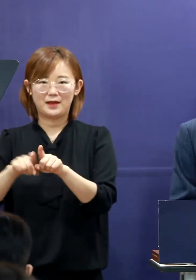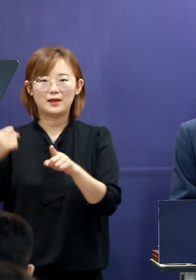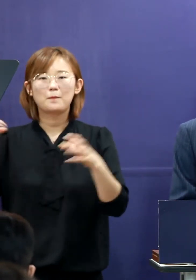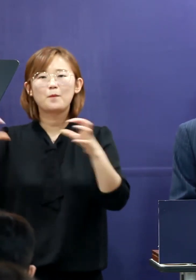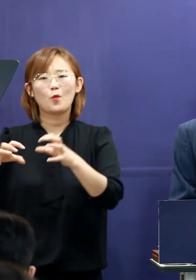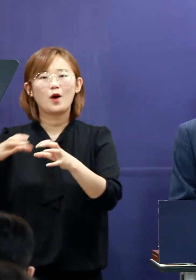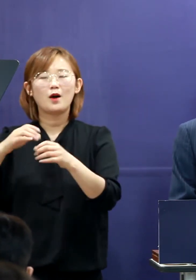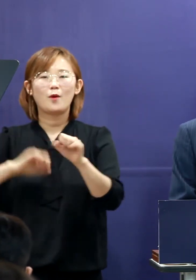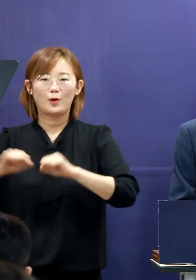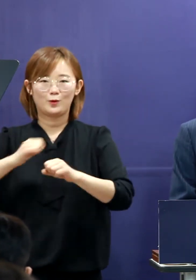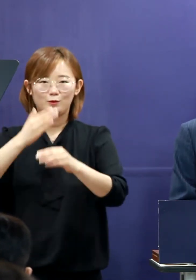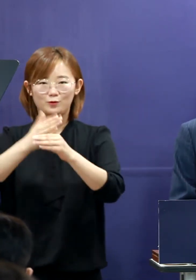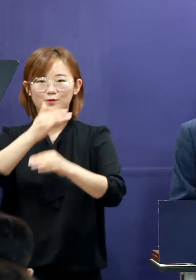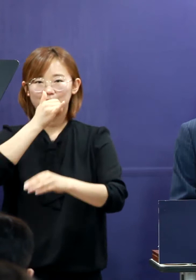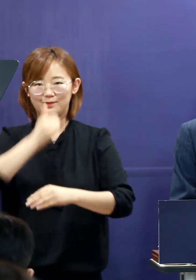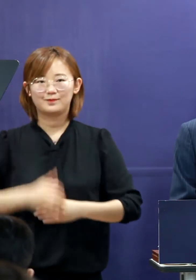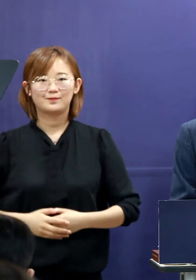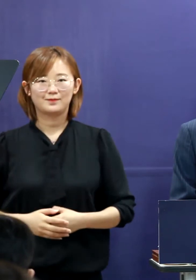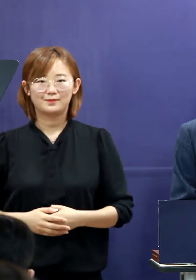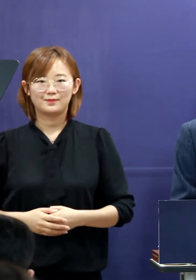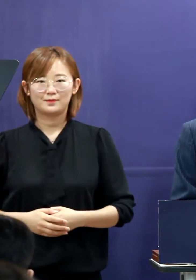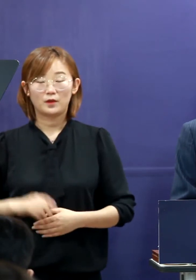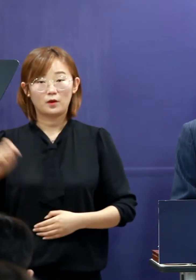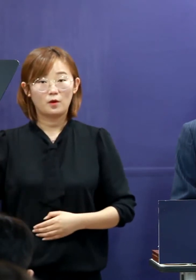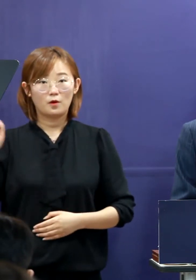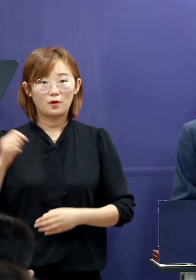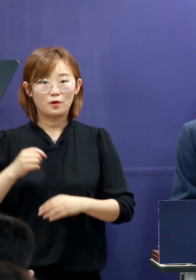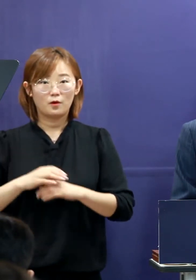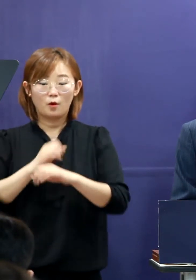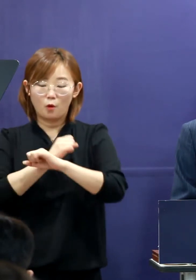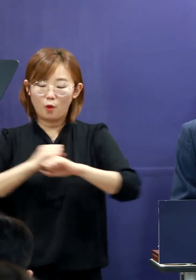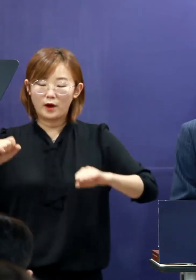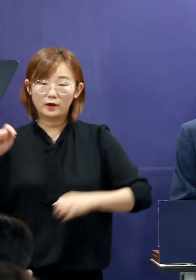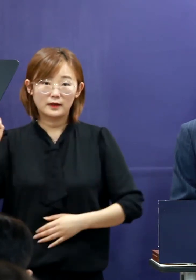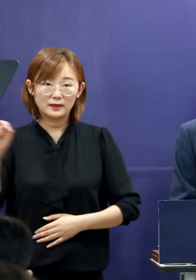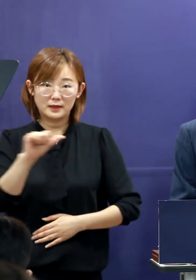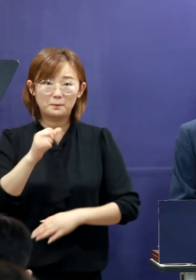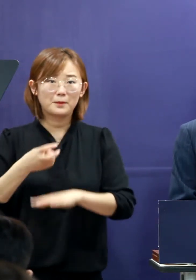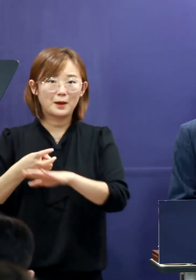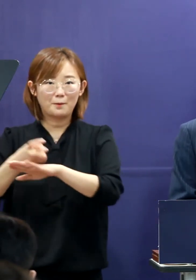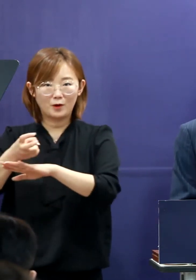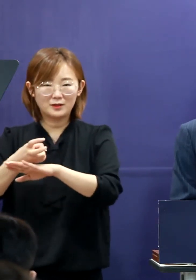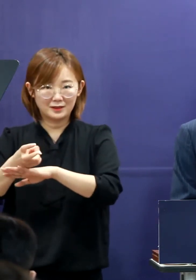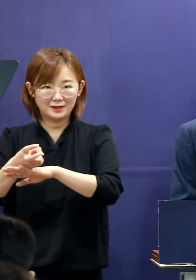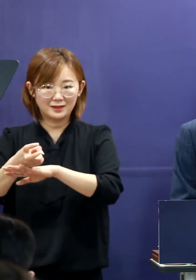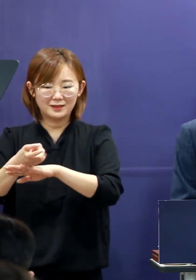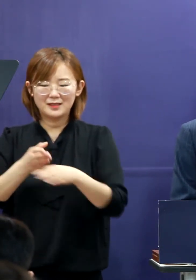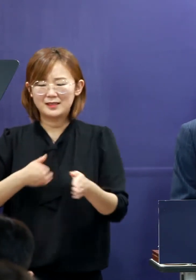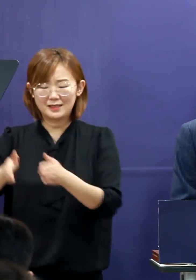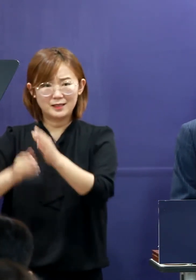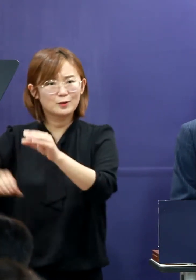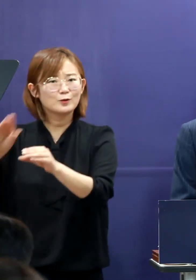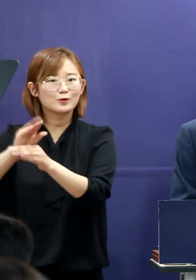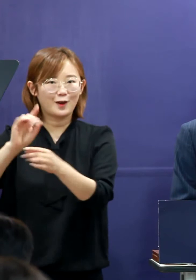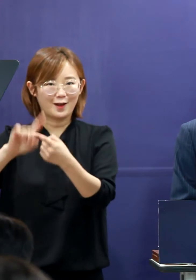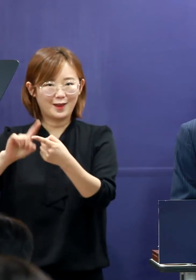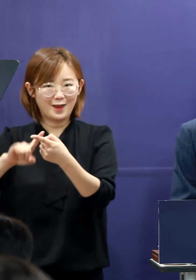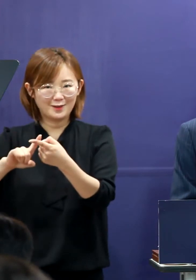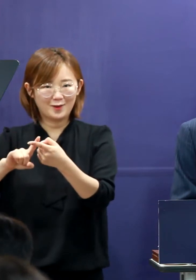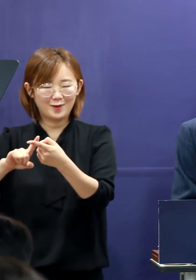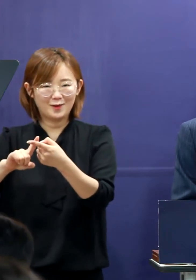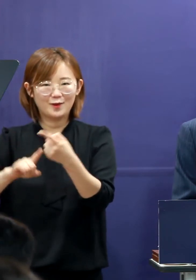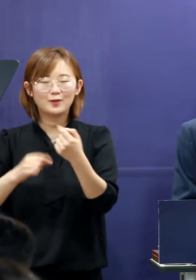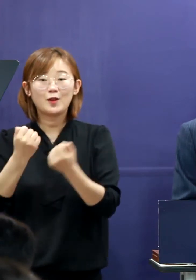드리겠습니다. 광역 급행버스와 관련해서는 우선 이제 이 개념 자체를 좀 잘 이해를 하셔야 될